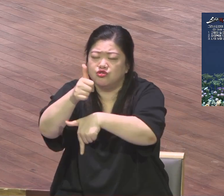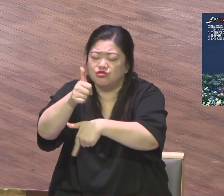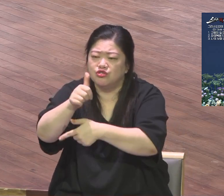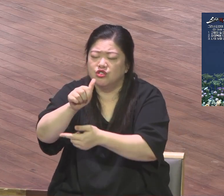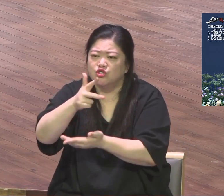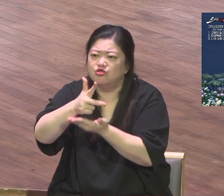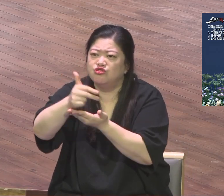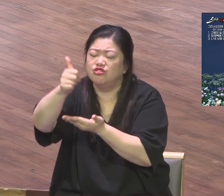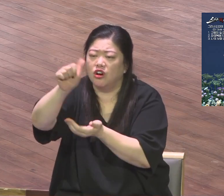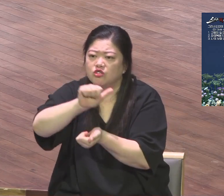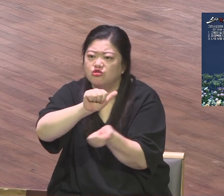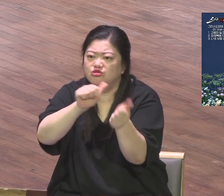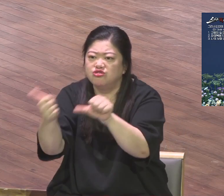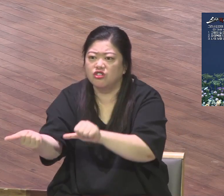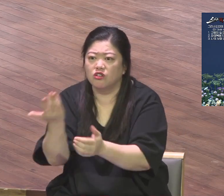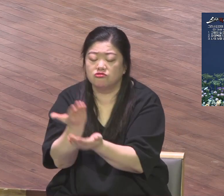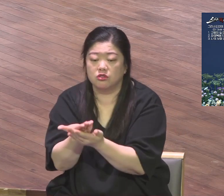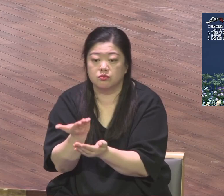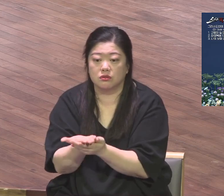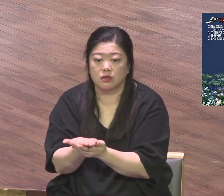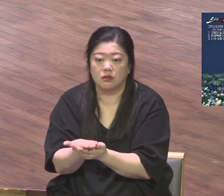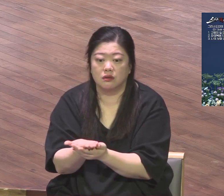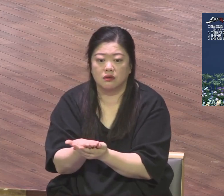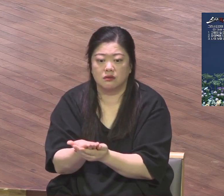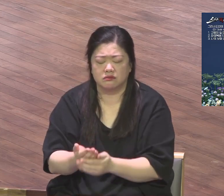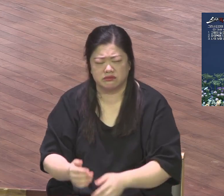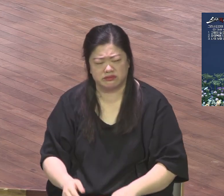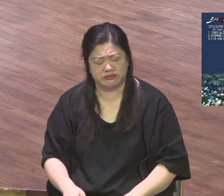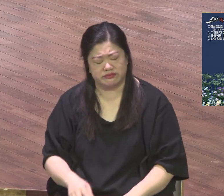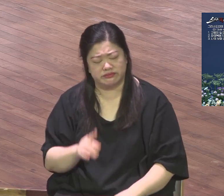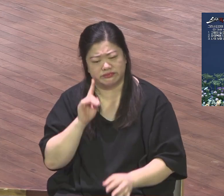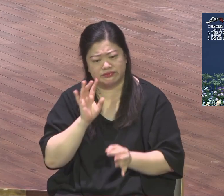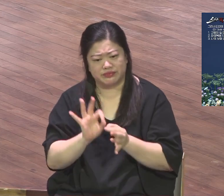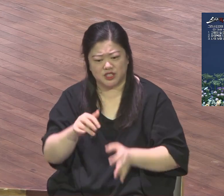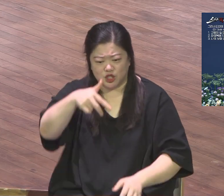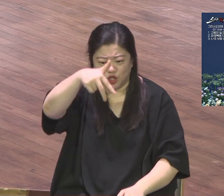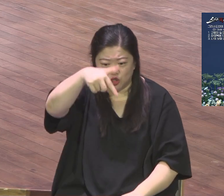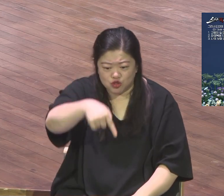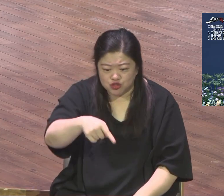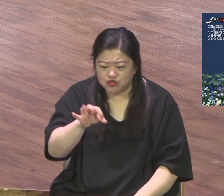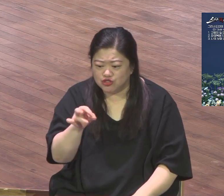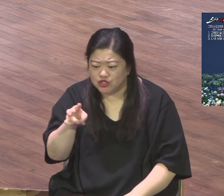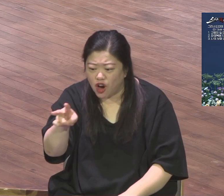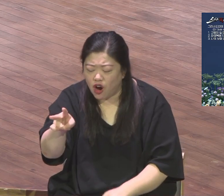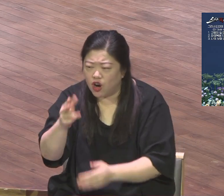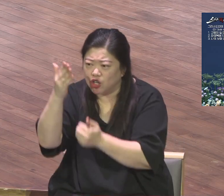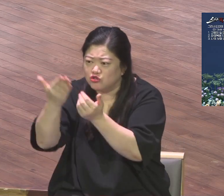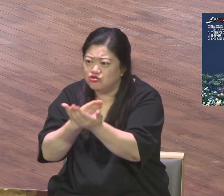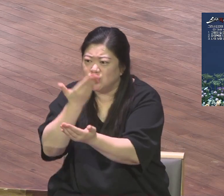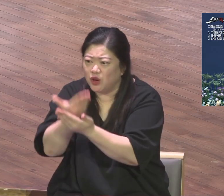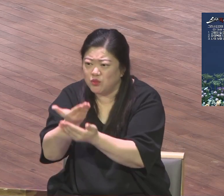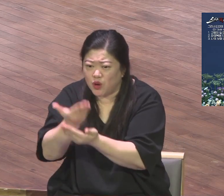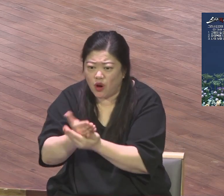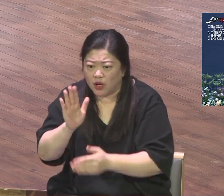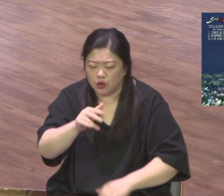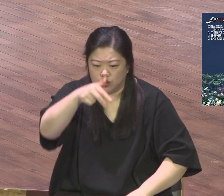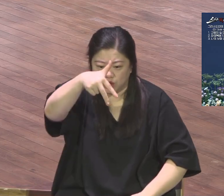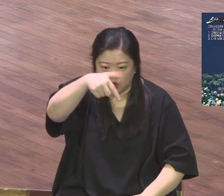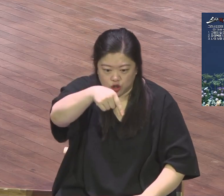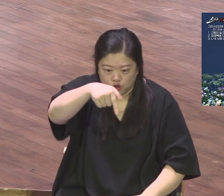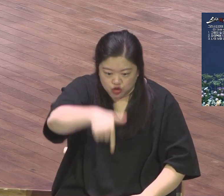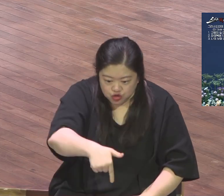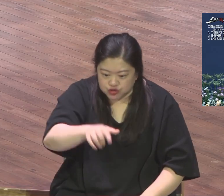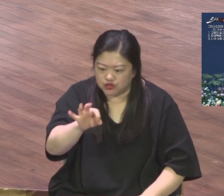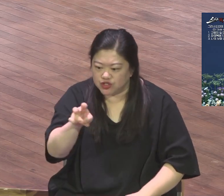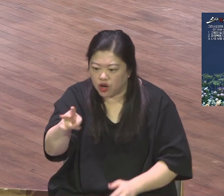주여 주시옵소서가 아니고 죽여 주시옵소서. 그러니까 이거 내가 은혜